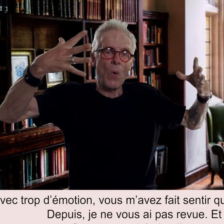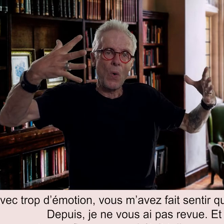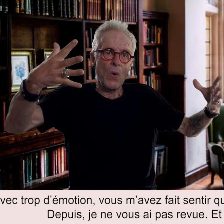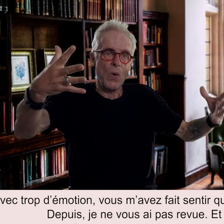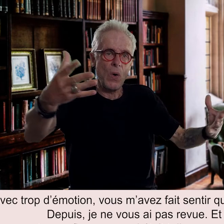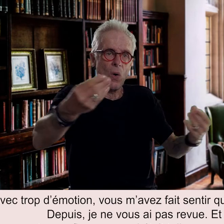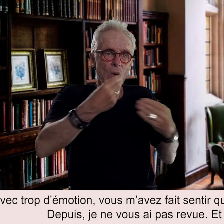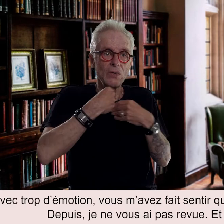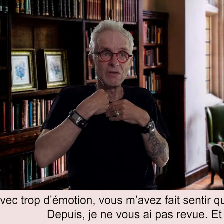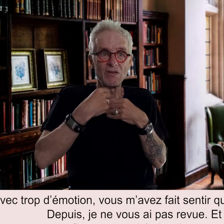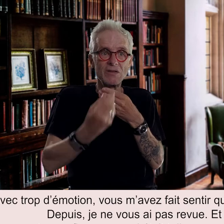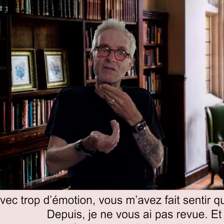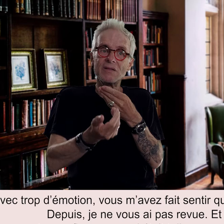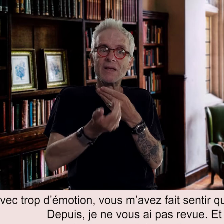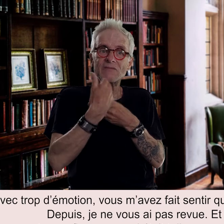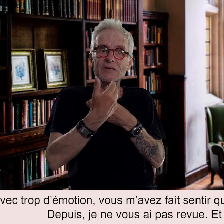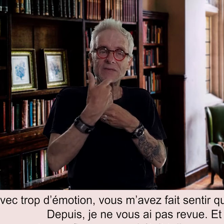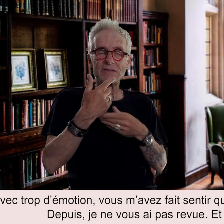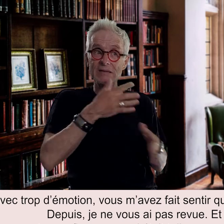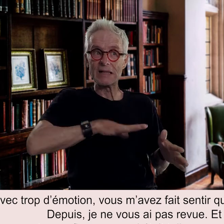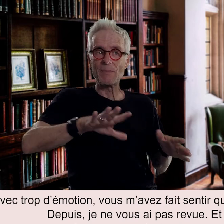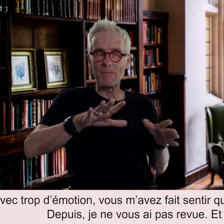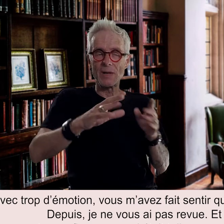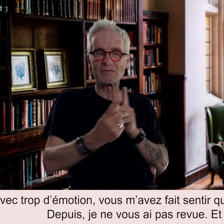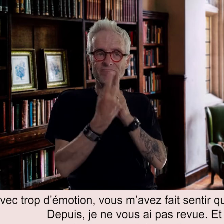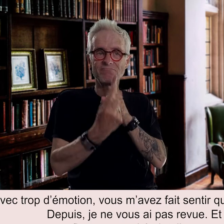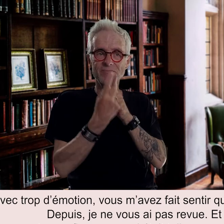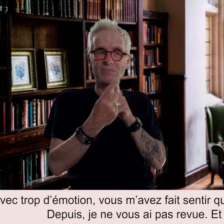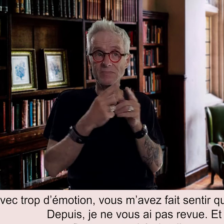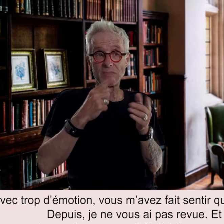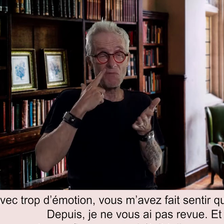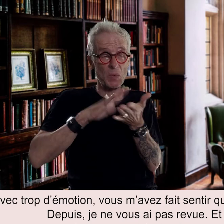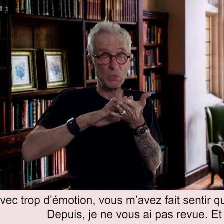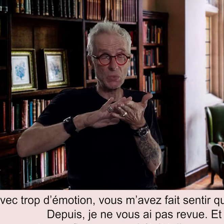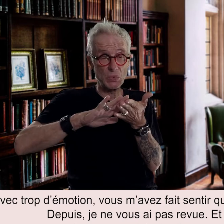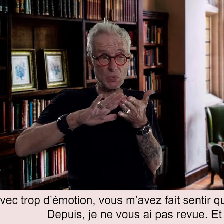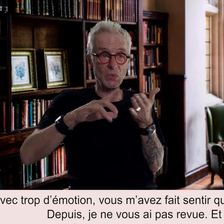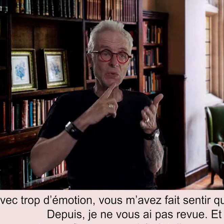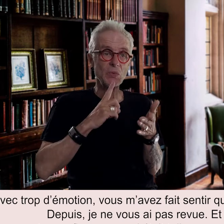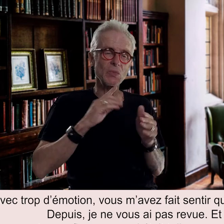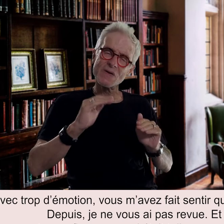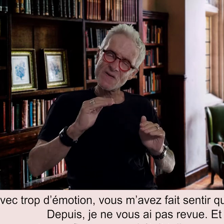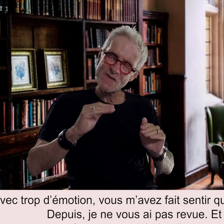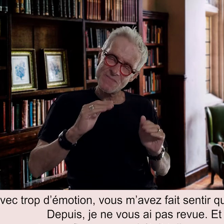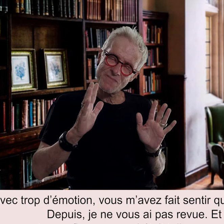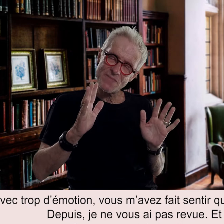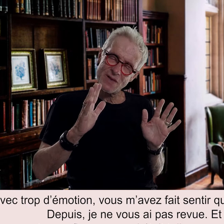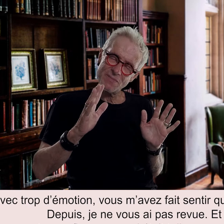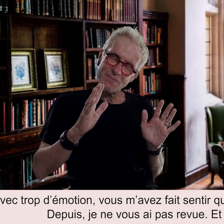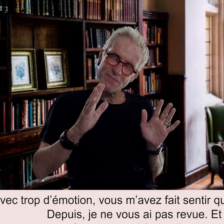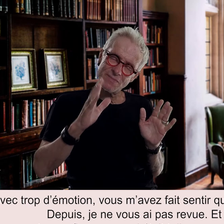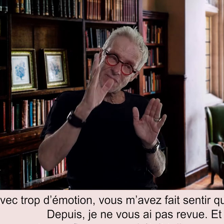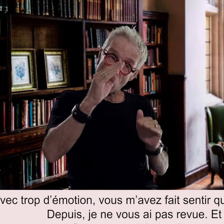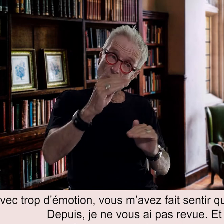fait sentir que mes visites vous déplaisaient. Depuis, je ne vous ai pas revues, et pourtant, malgré tout, votre